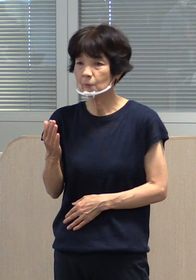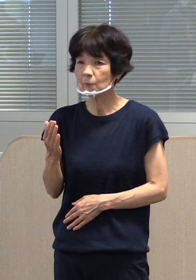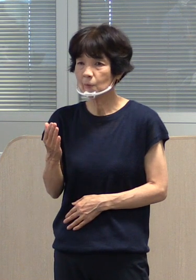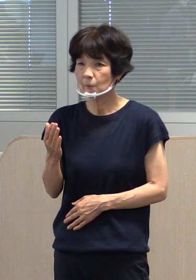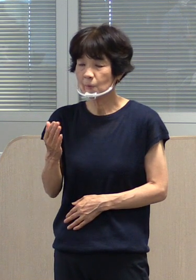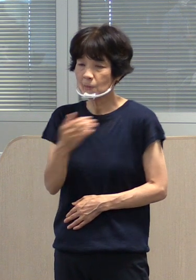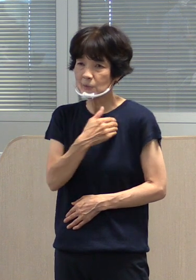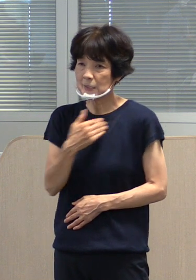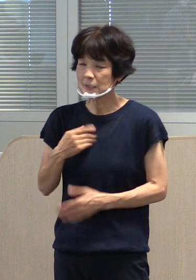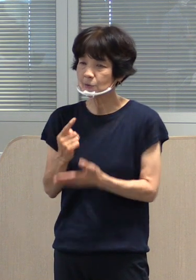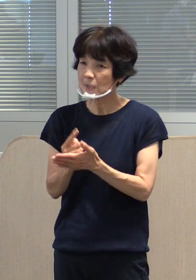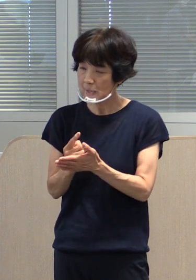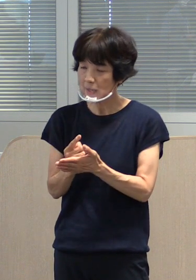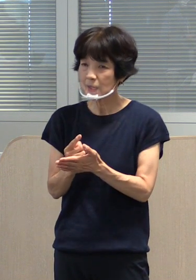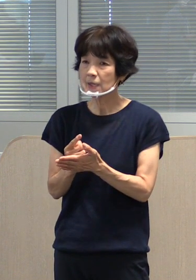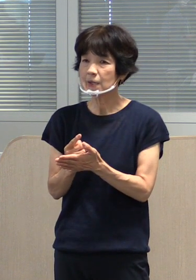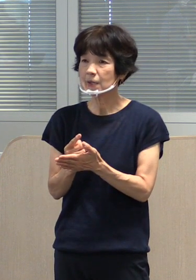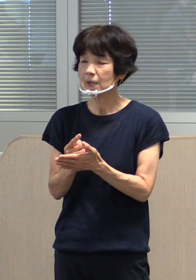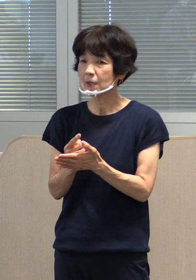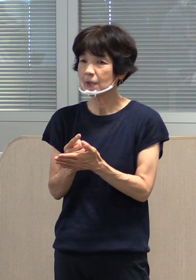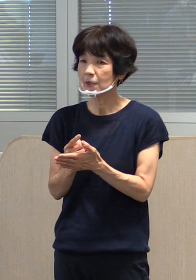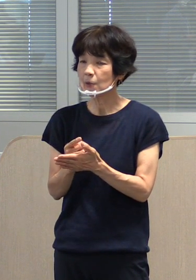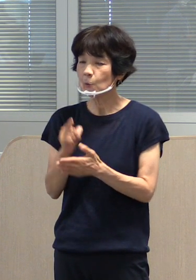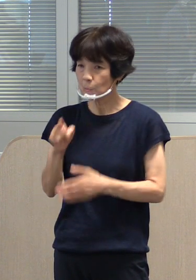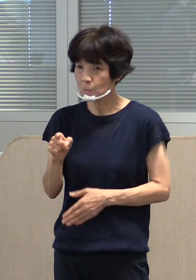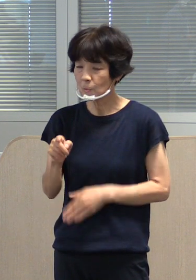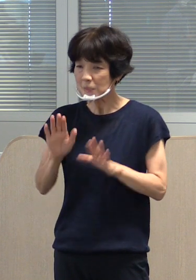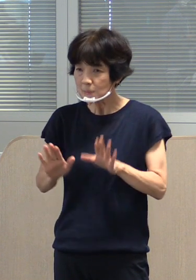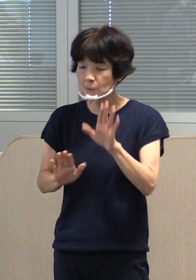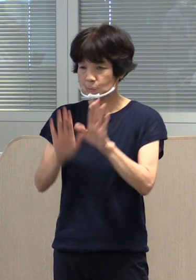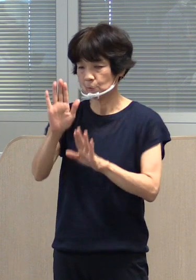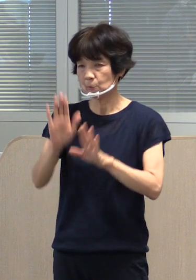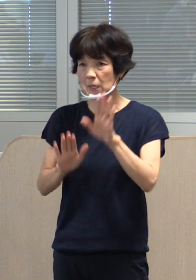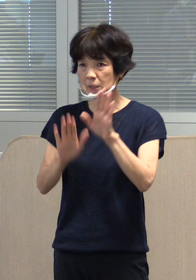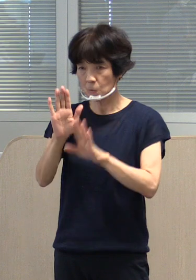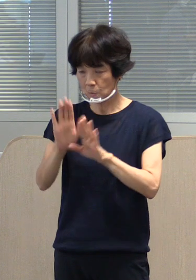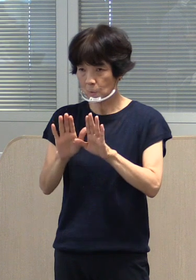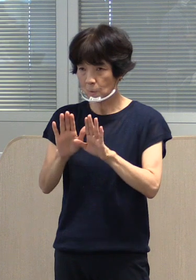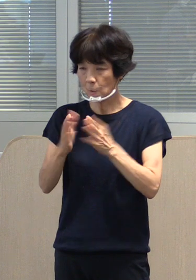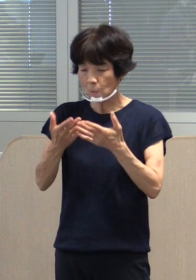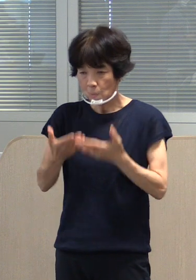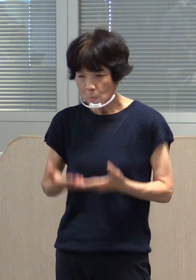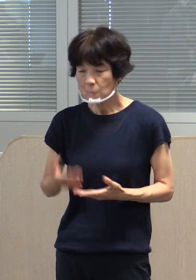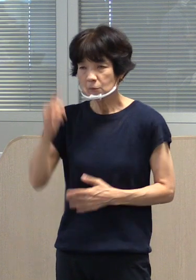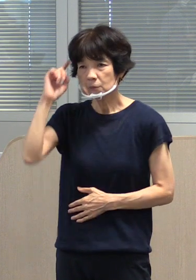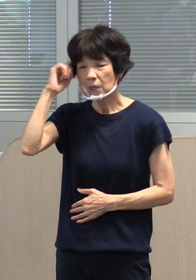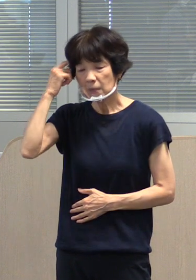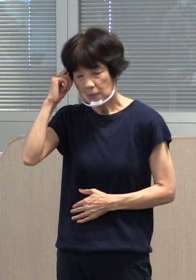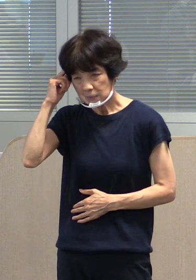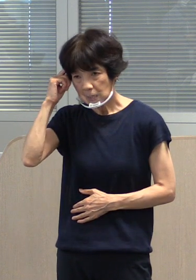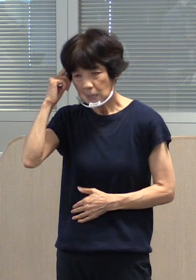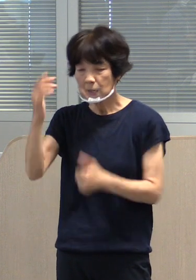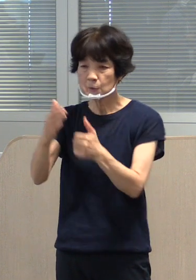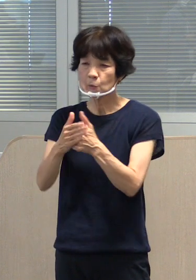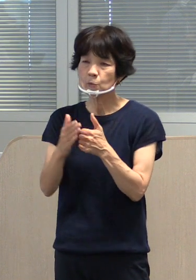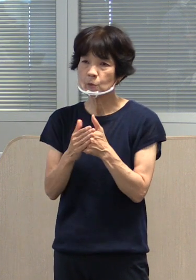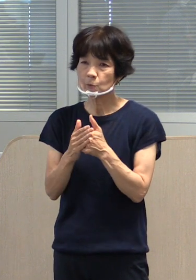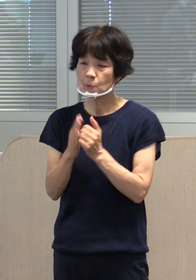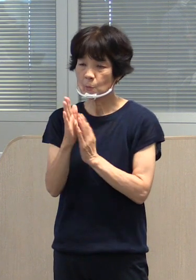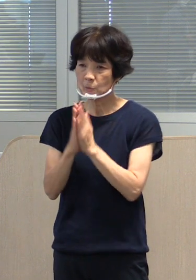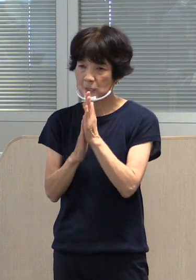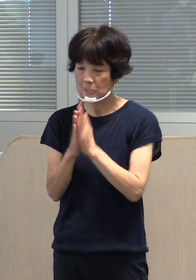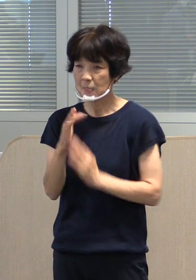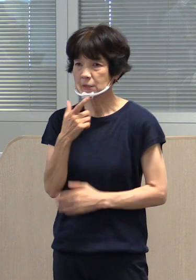できるだけこの事態をですね重く見てご協力をお願いするということ